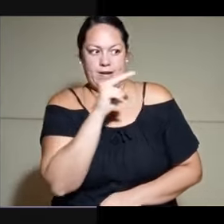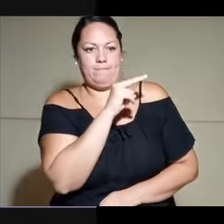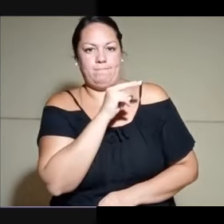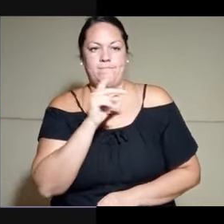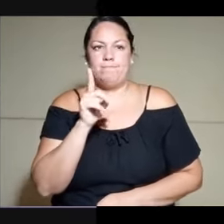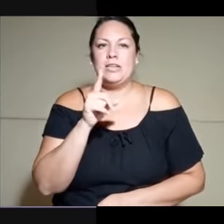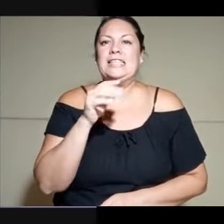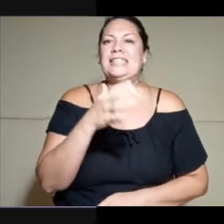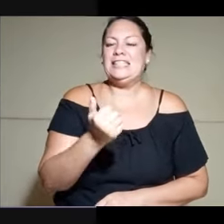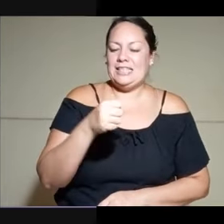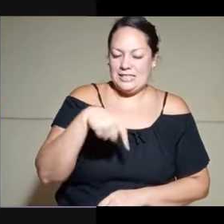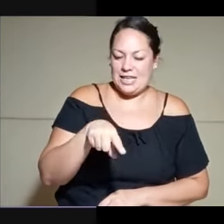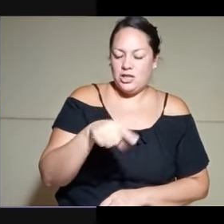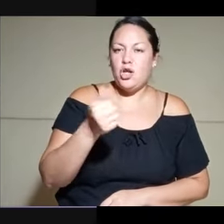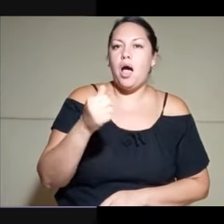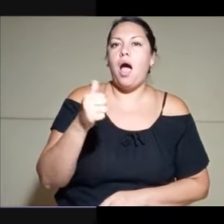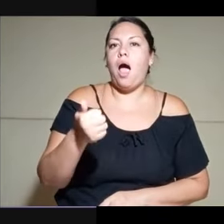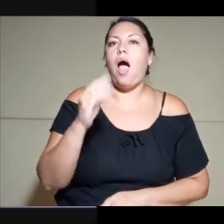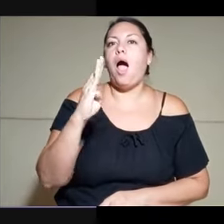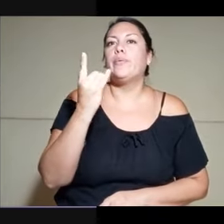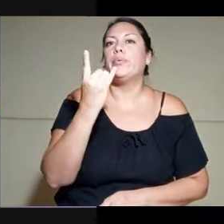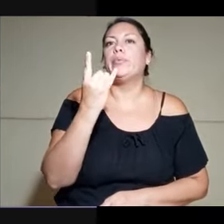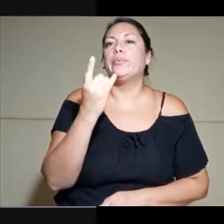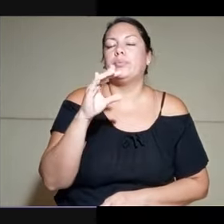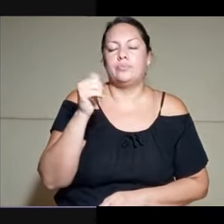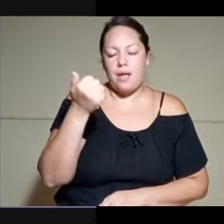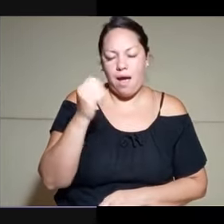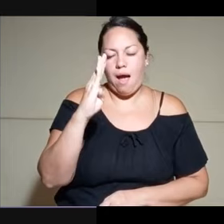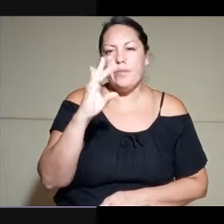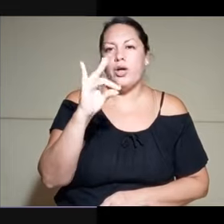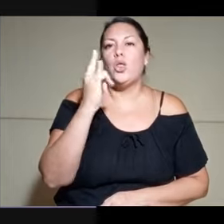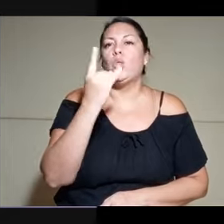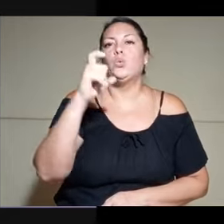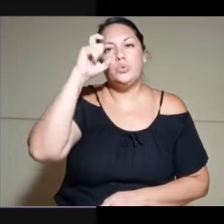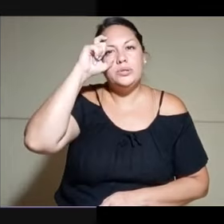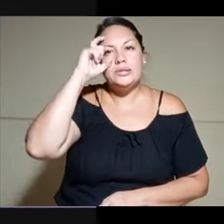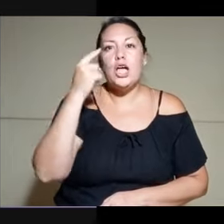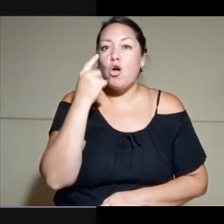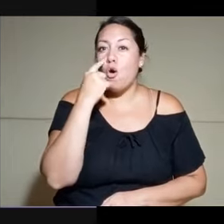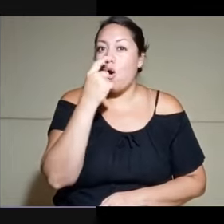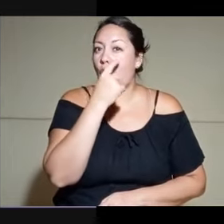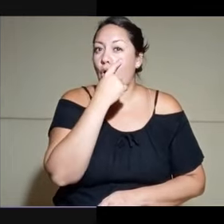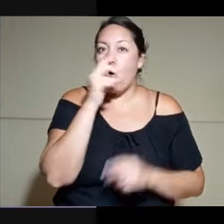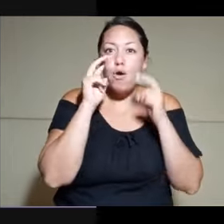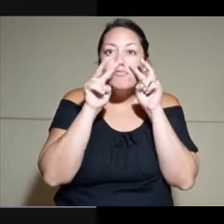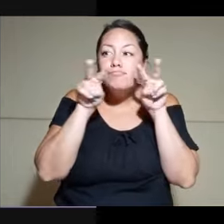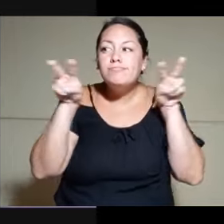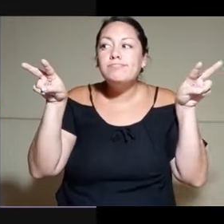todos lados, para arriba, para abajo, para afuera, para adentro. El motor ocular externo, que es el sexto par, o también abducen,